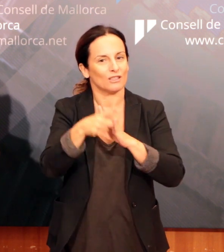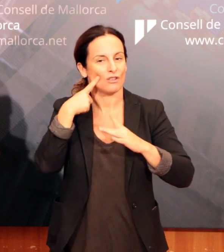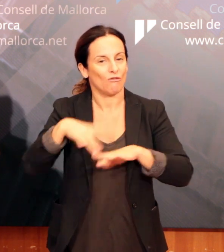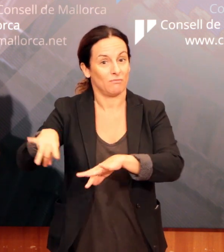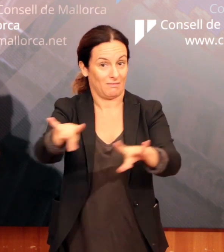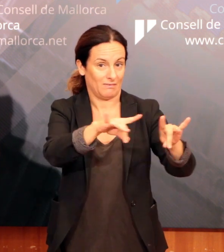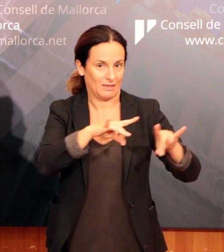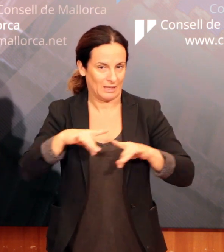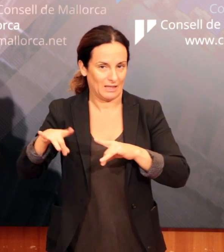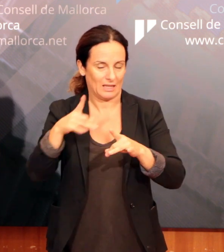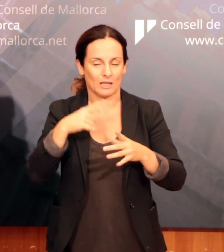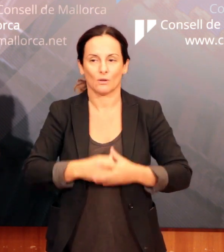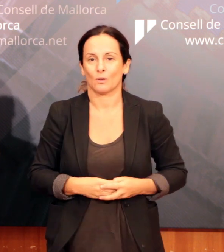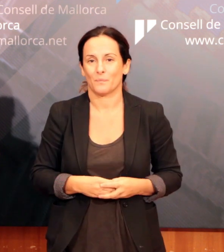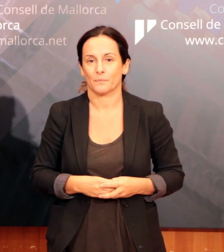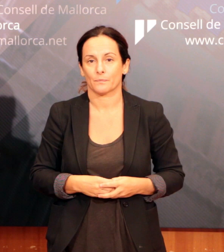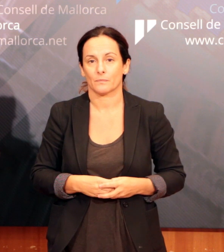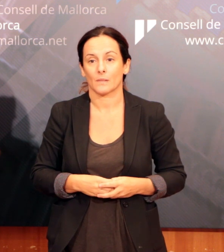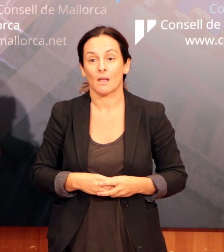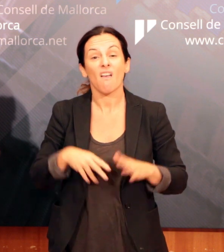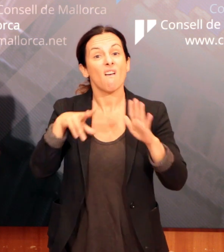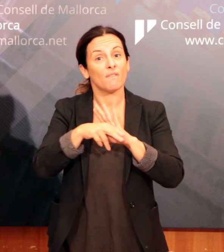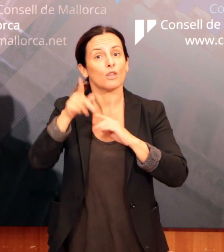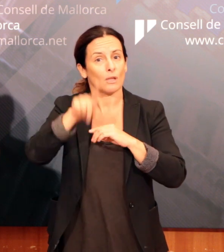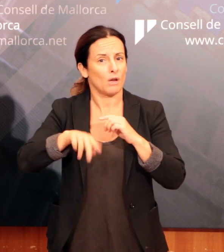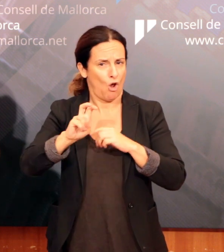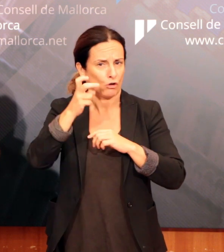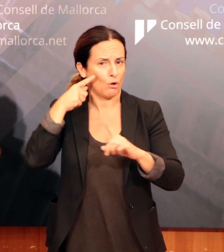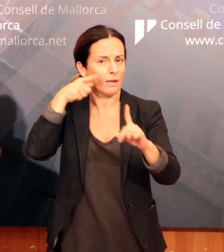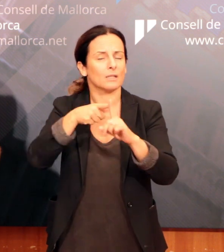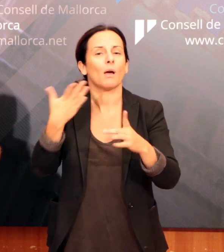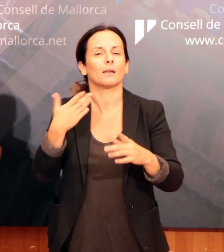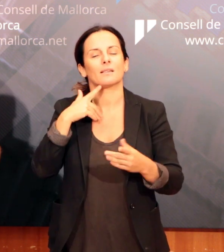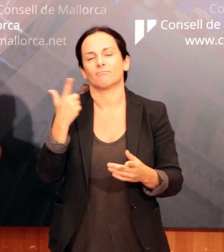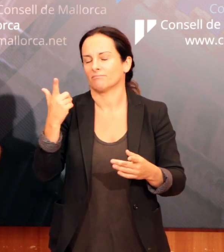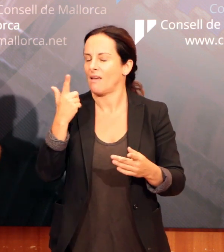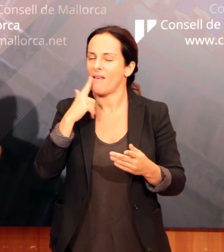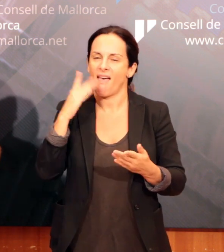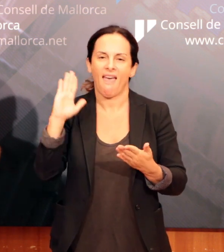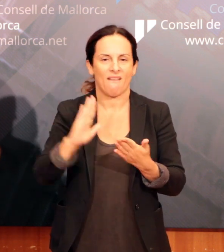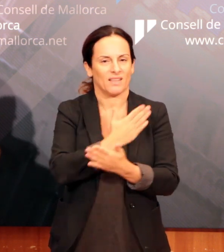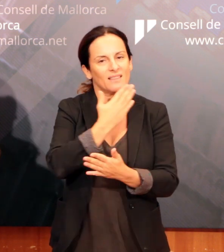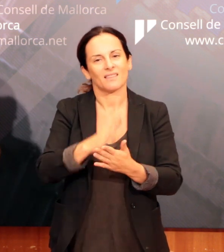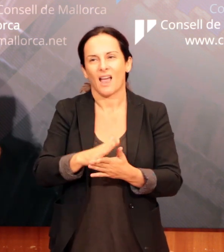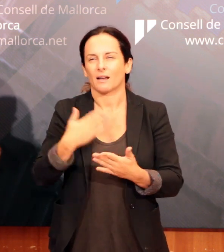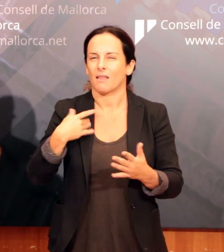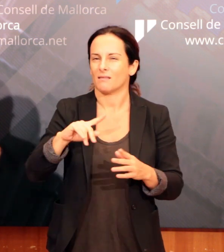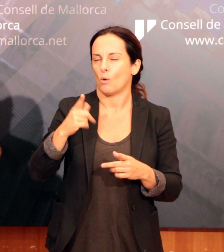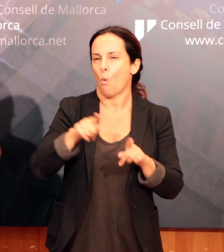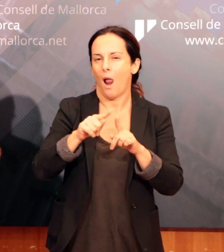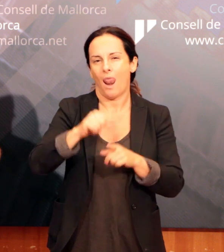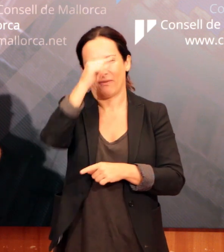té aquest vídeo és evitar els tòpics de sempre de la caça. La caça